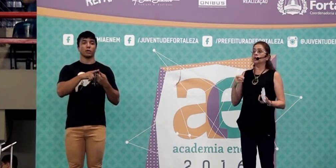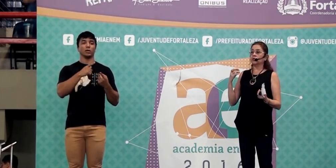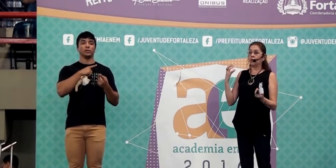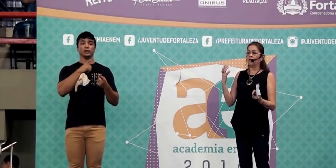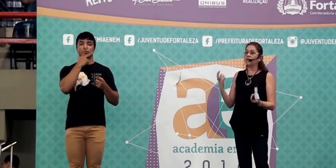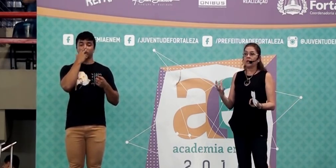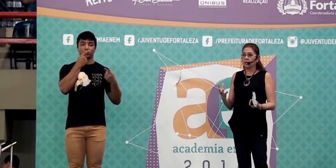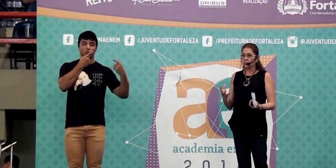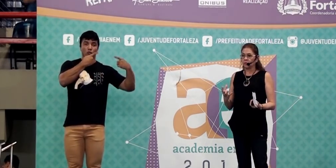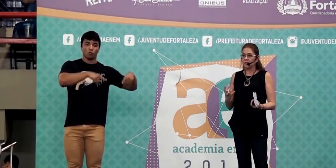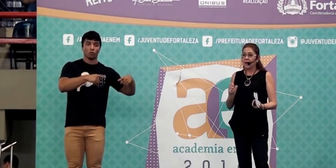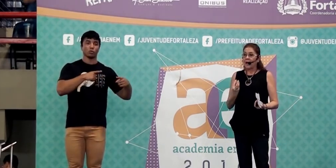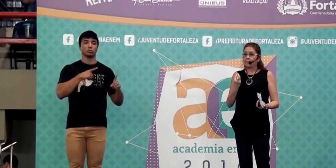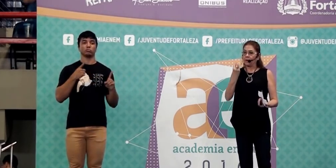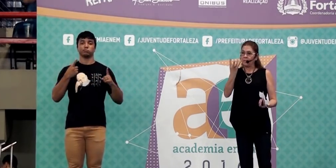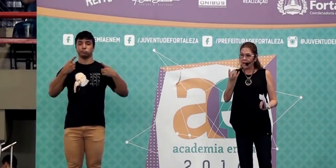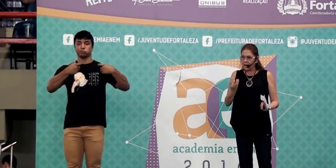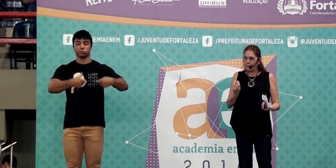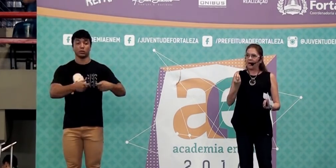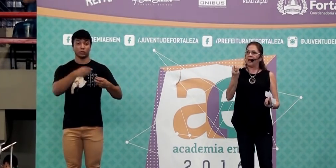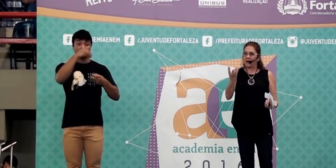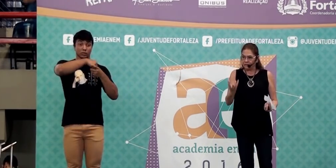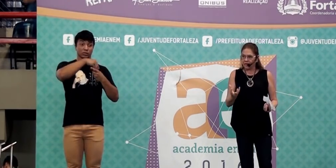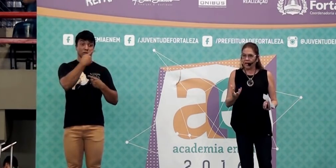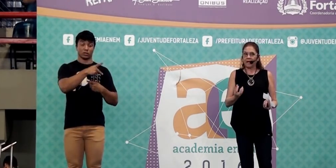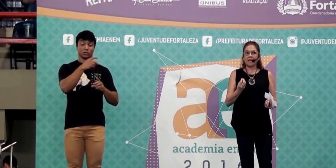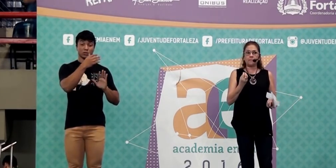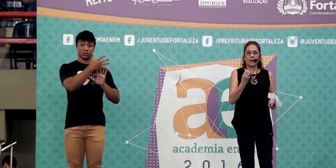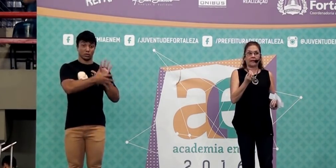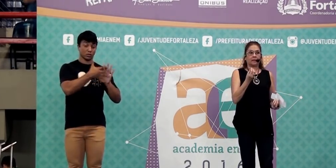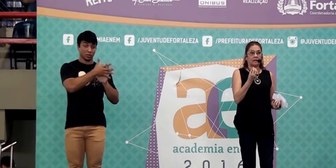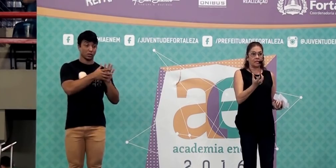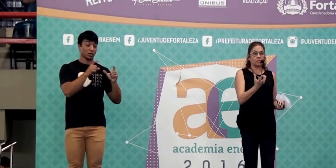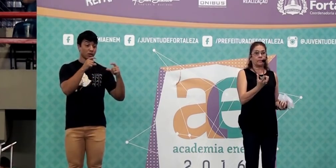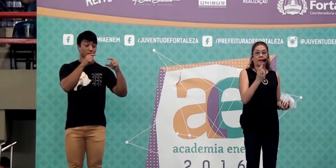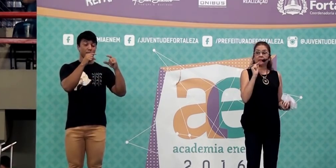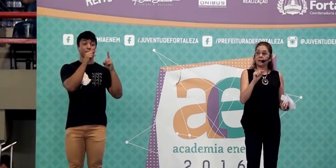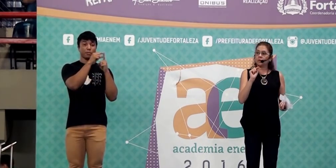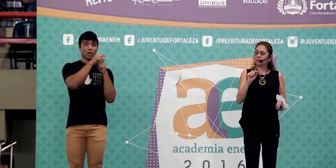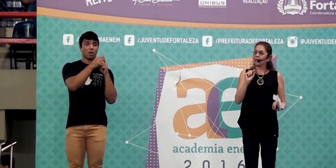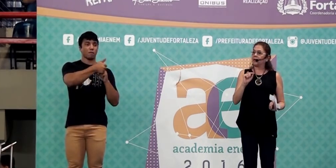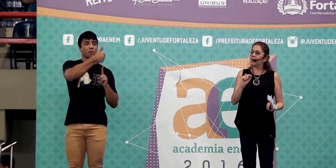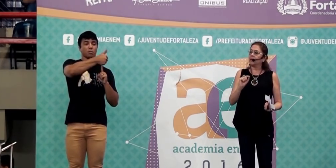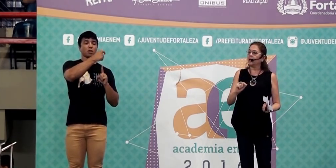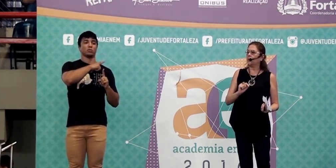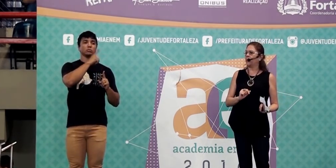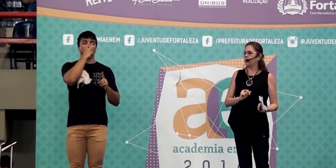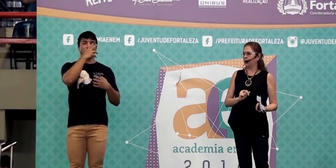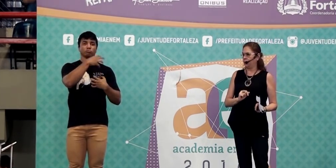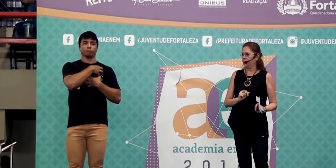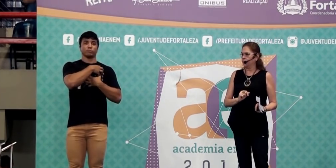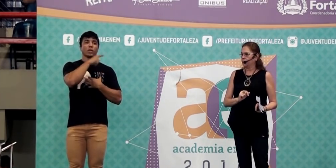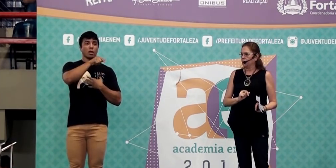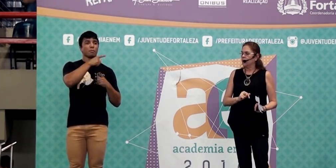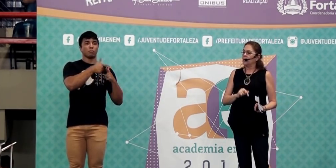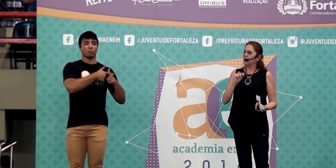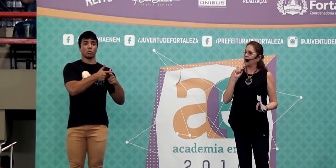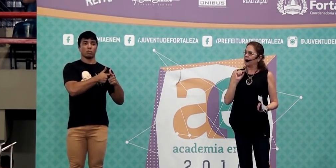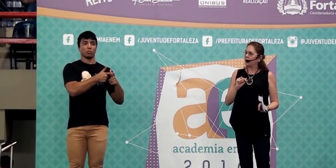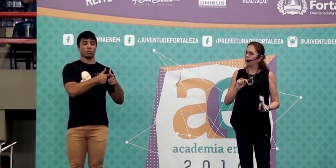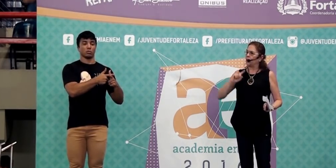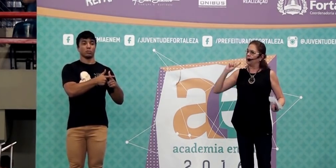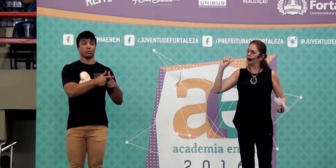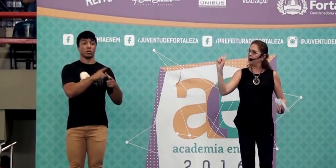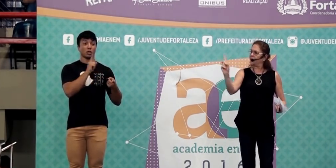confrontos, os conflitos. A primeira palavra, ela é impactante para demonstrar que ali é um problema. E